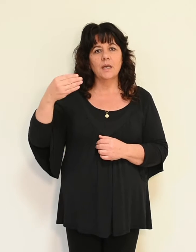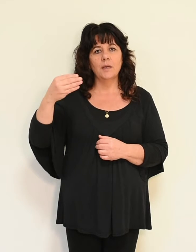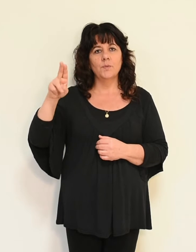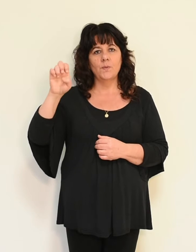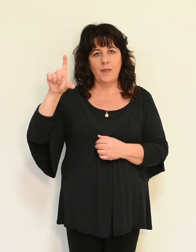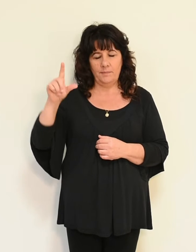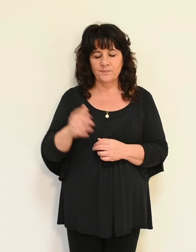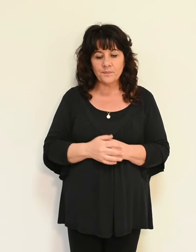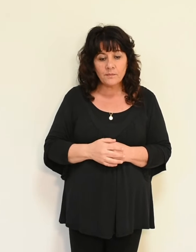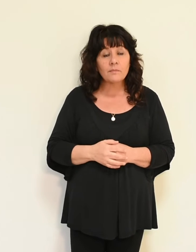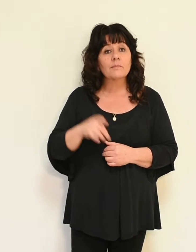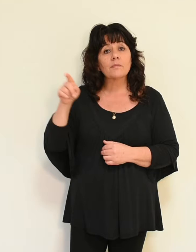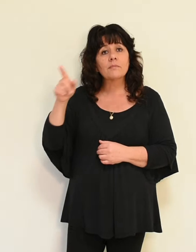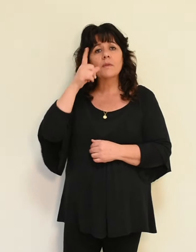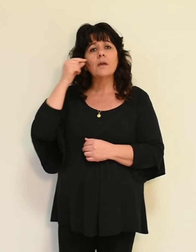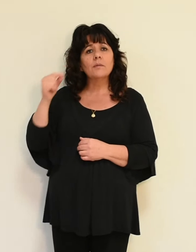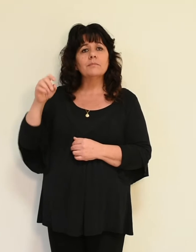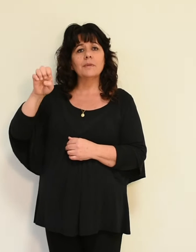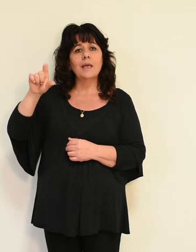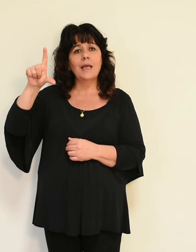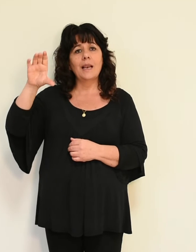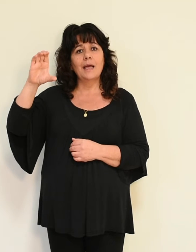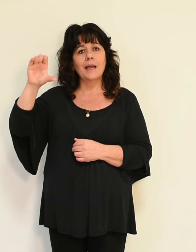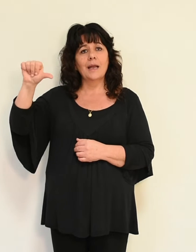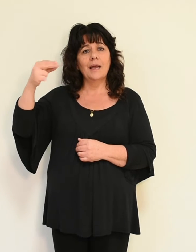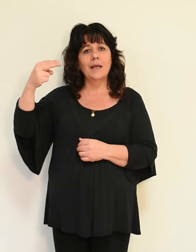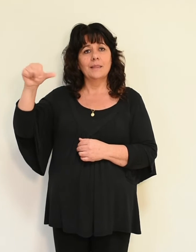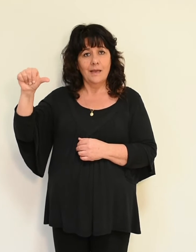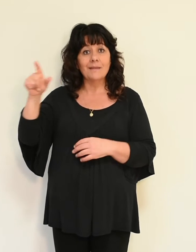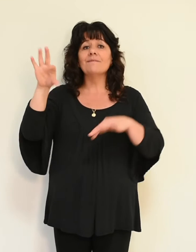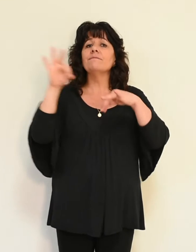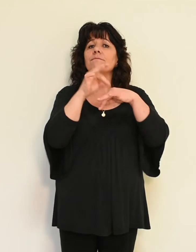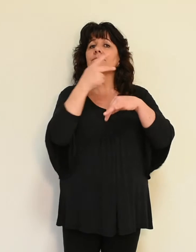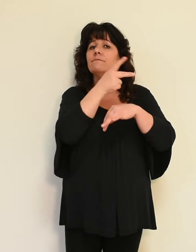Elkana s'unit à Anne, sa femme, et le Seigneur se souvint d'elle.